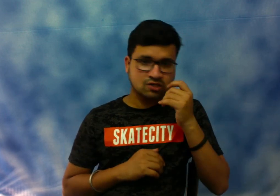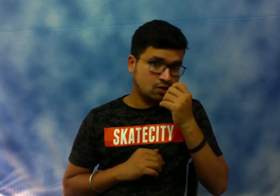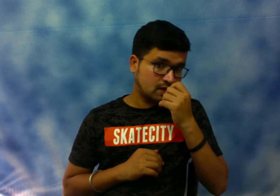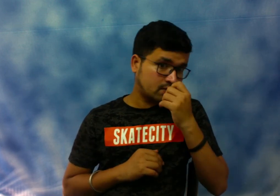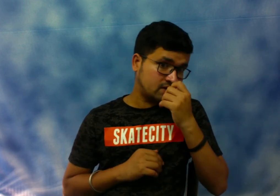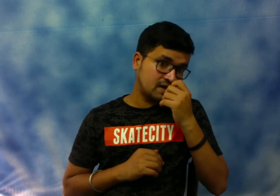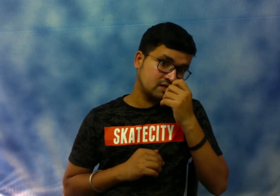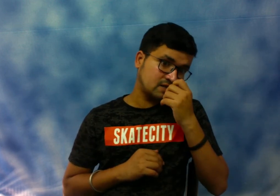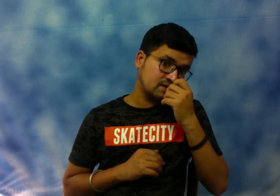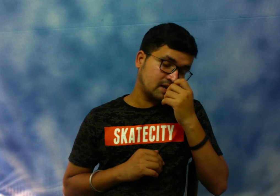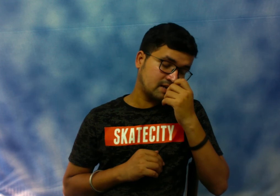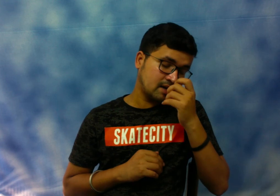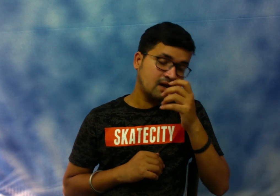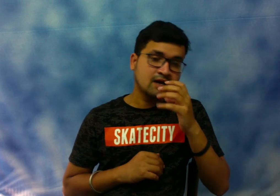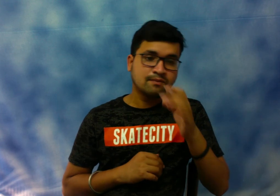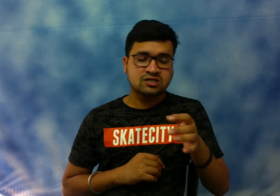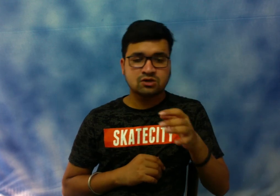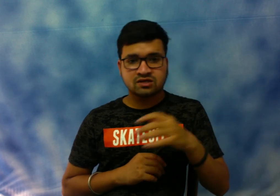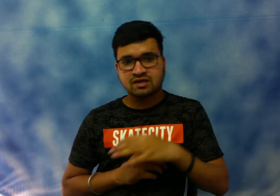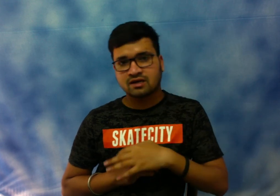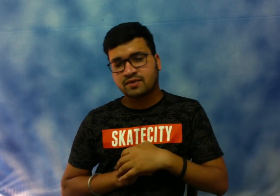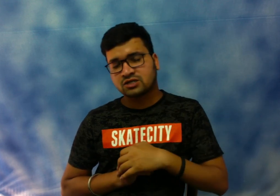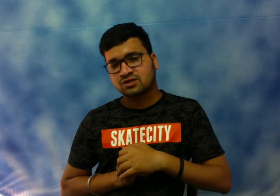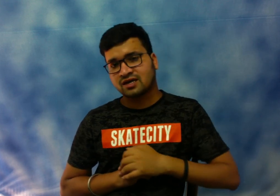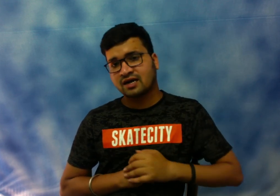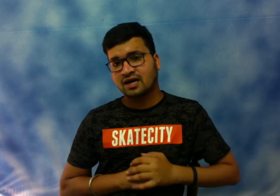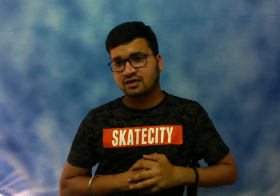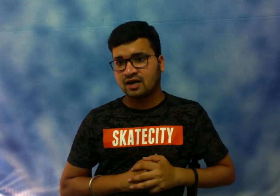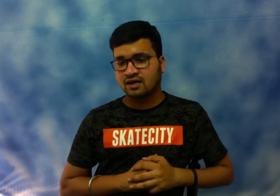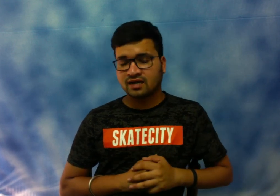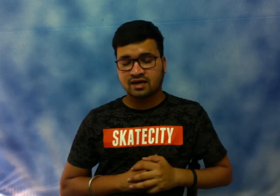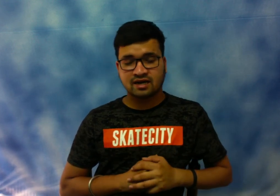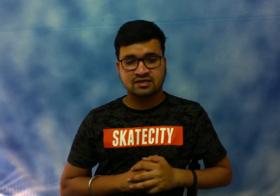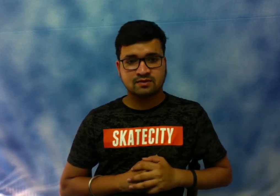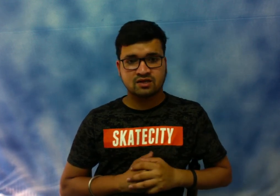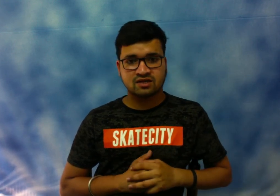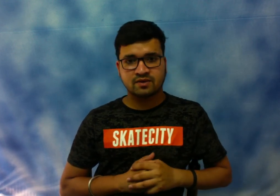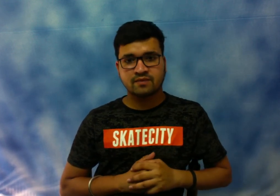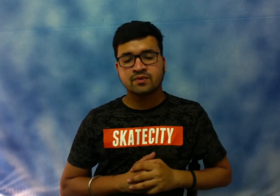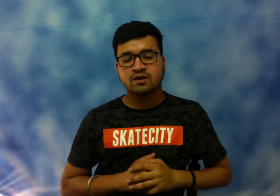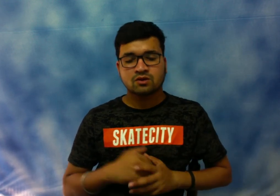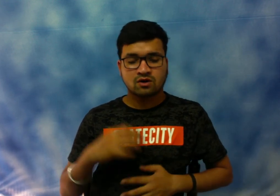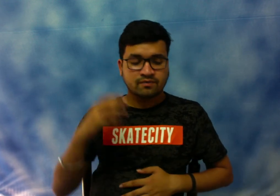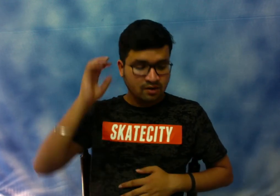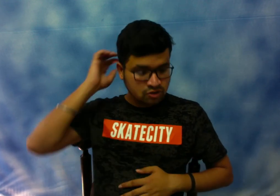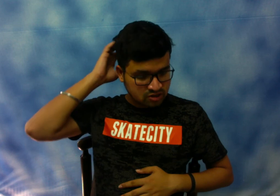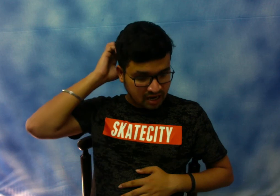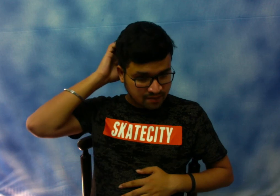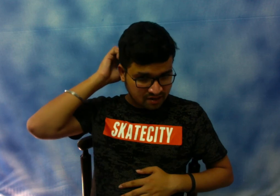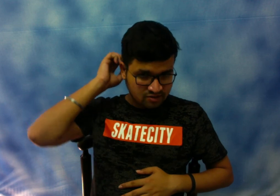करोगे तो आपको वृद्ध आश्रम दिखाई देगा, बच्चों से अनाथालय जैसे बोलते हैं, मतलब तो जो जहाँ पे